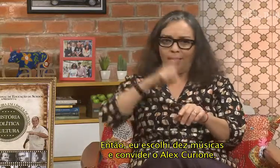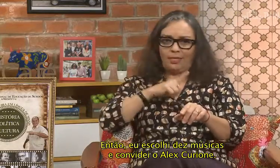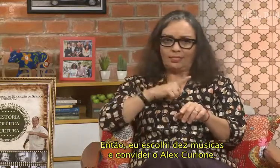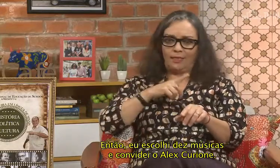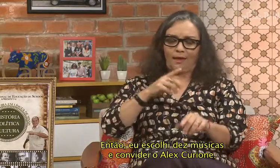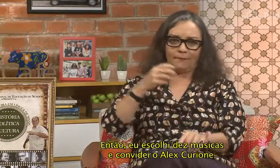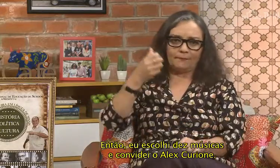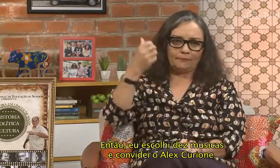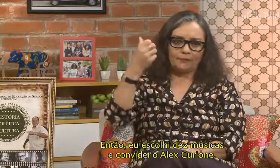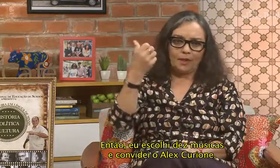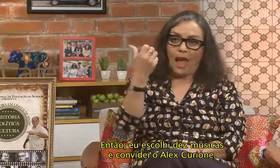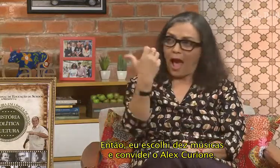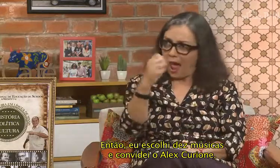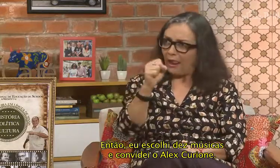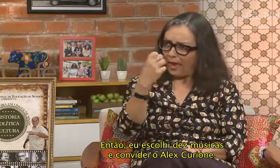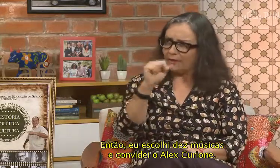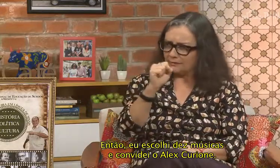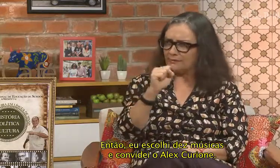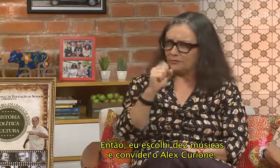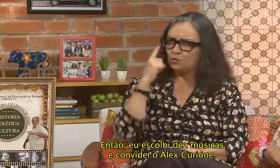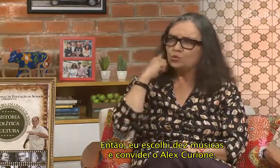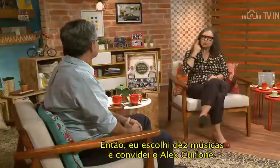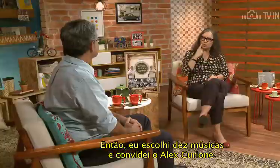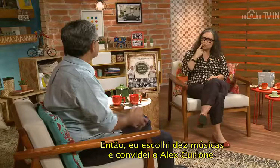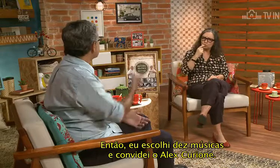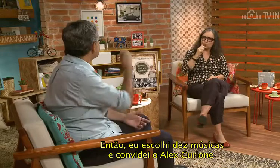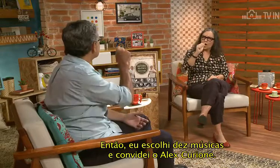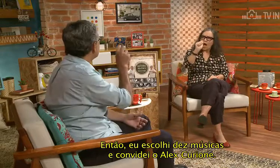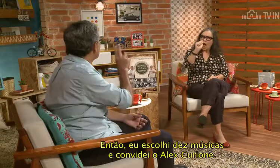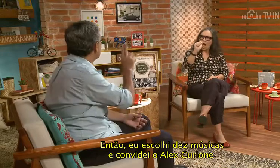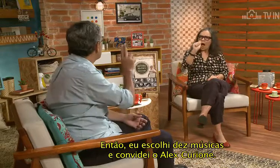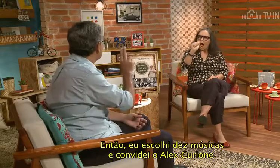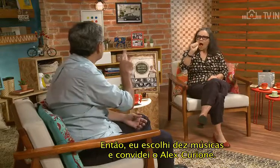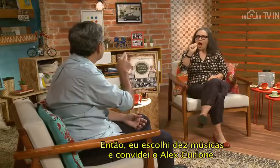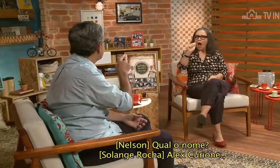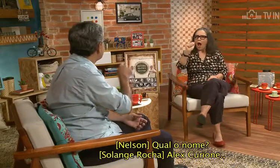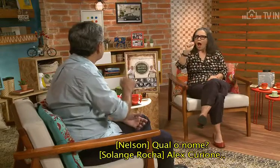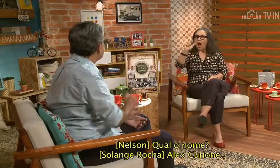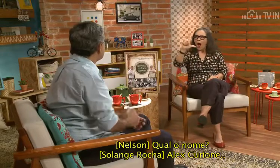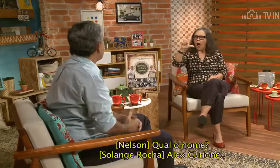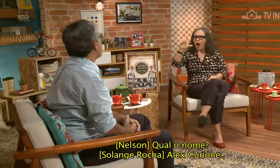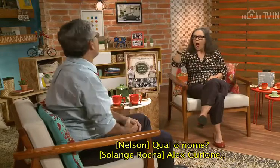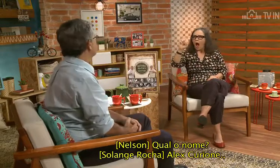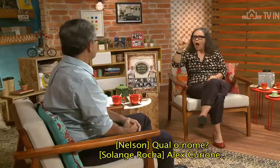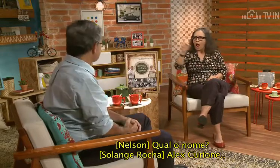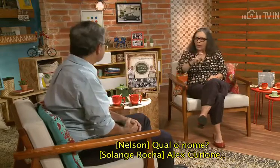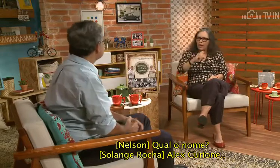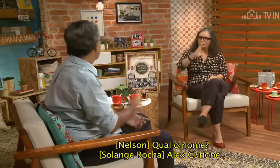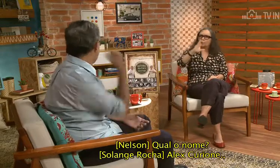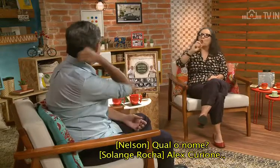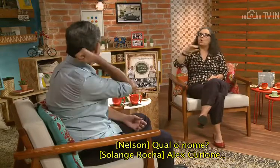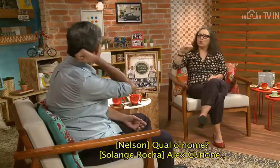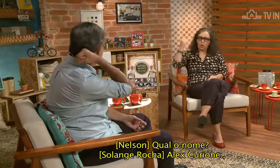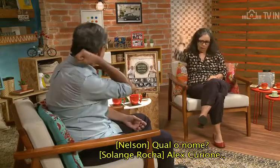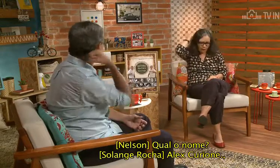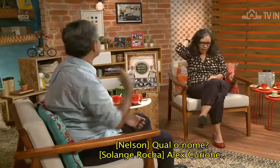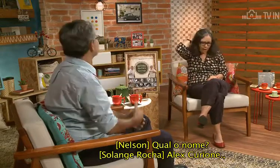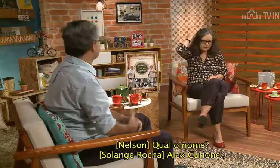convidei o Alex Curione. Qual o nome? Alex. Ah, Alex